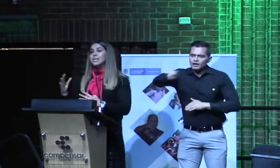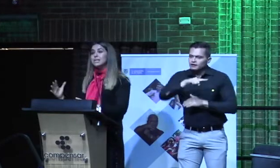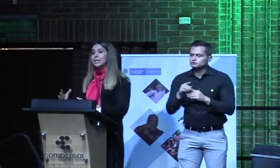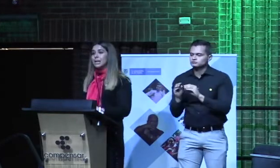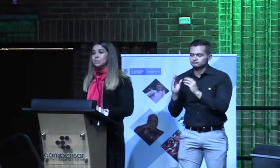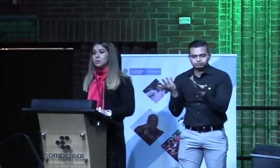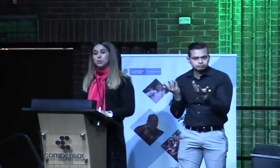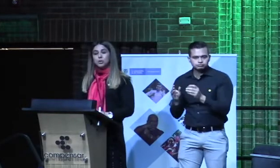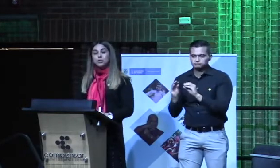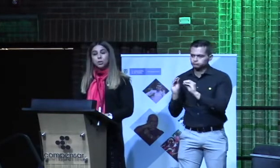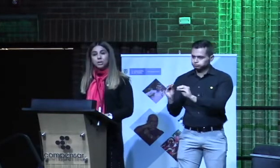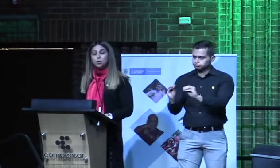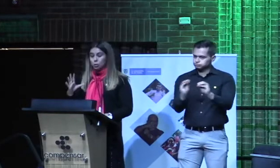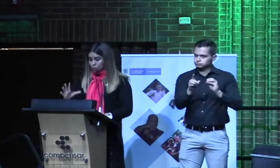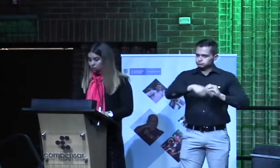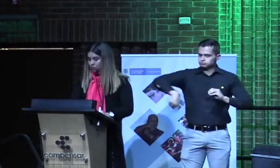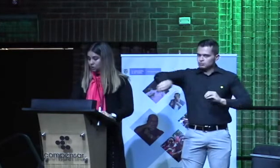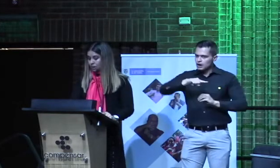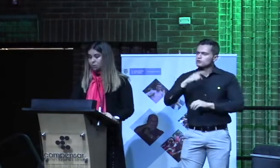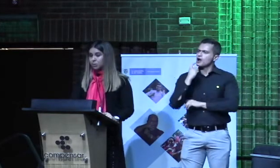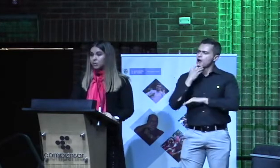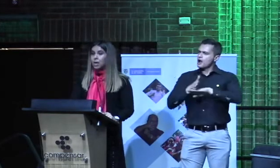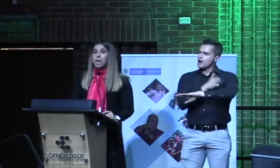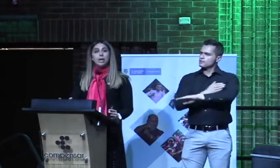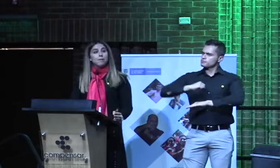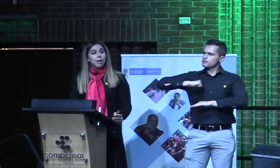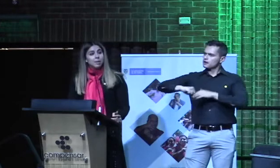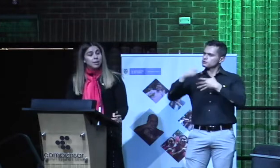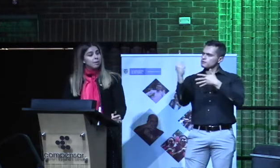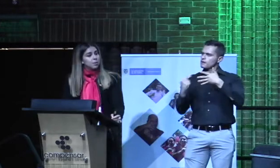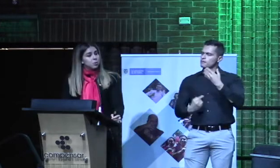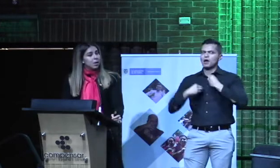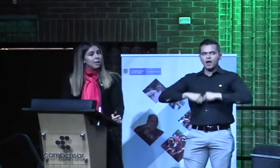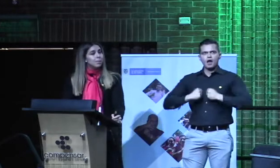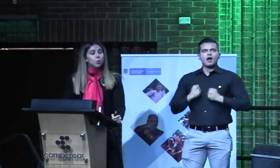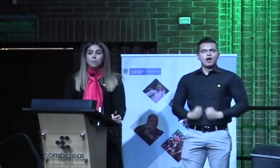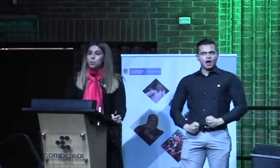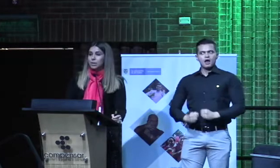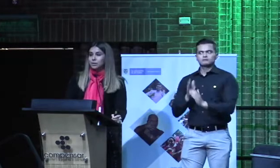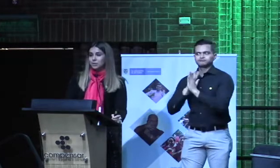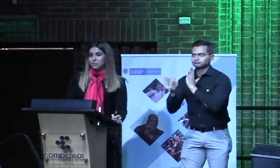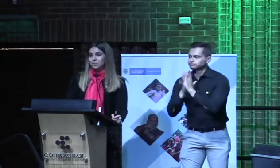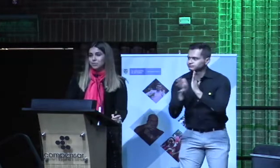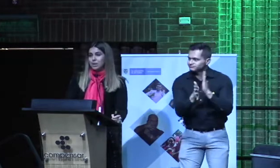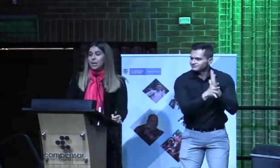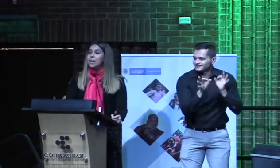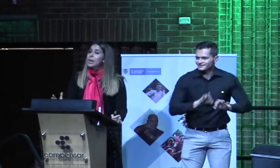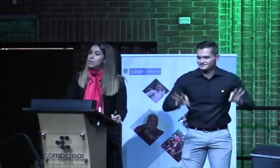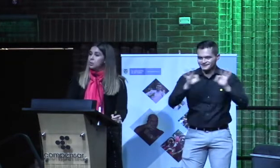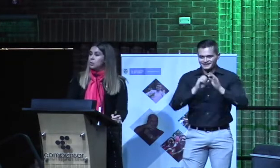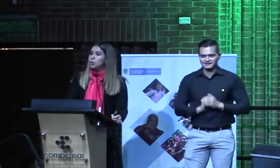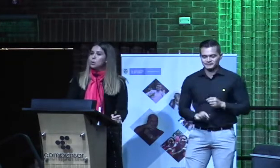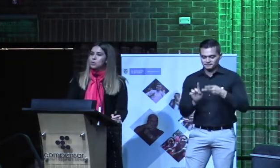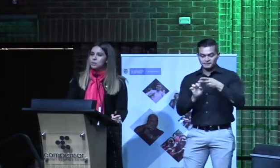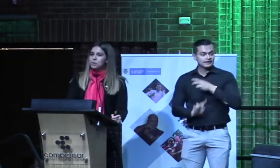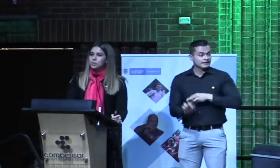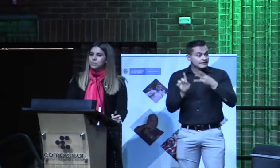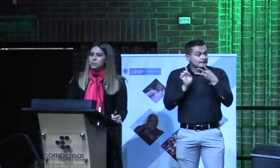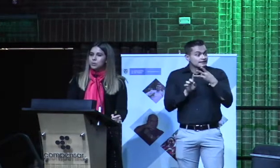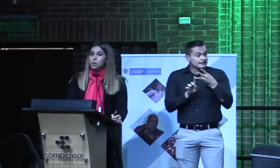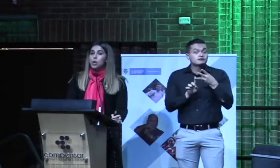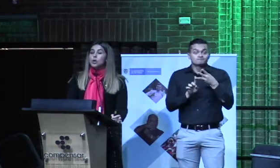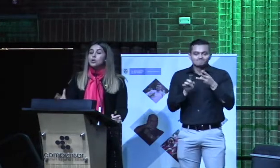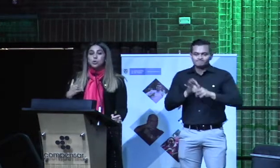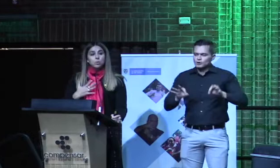fuertes sin que las personas sordas conozcan sus derechos. Y finalmente definimos una línea muy importante, que era la gestión del